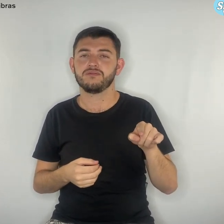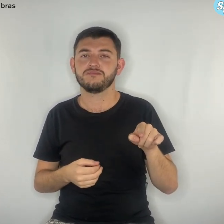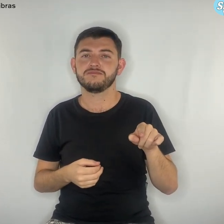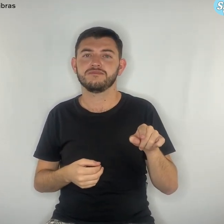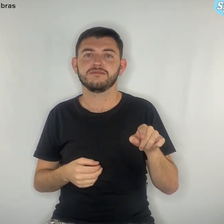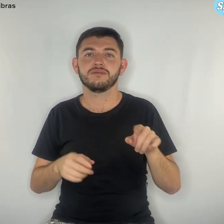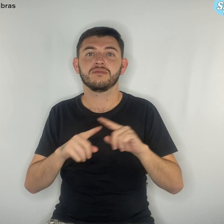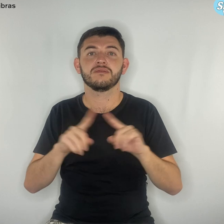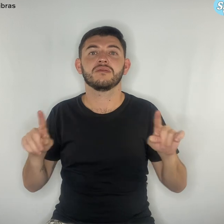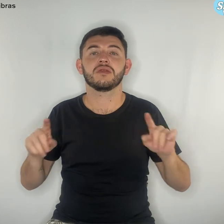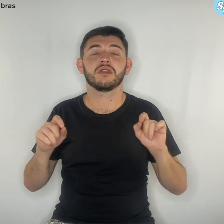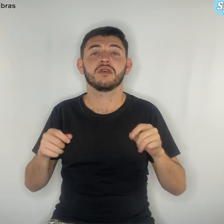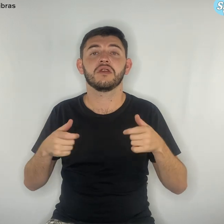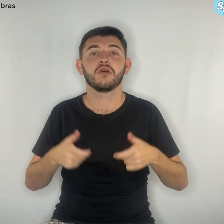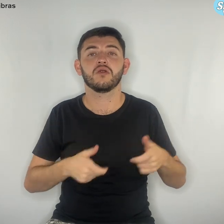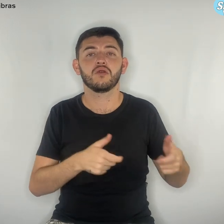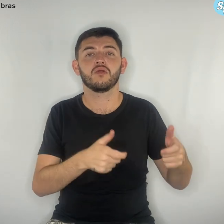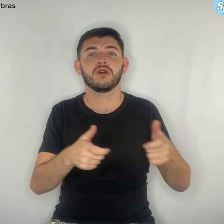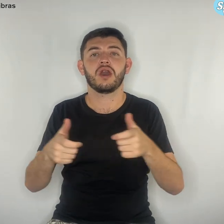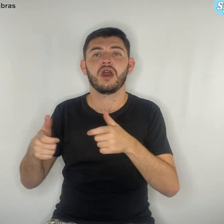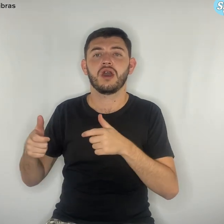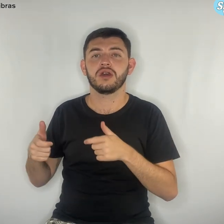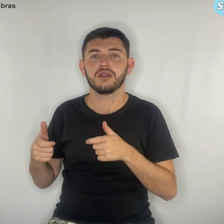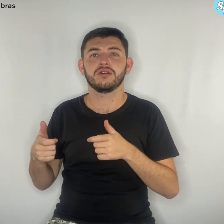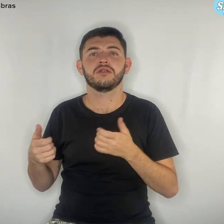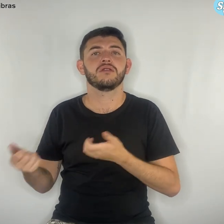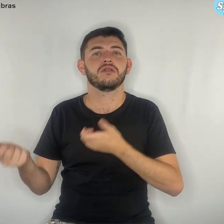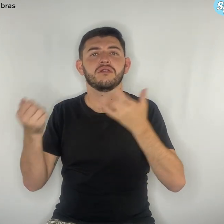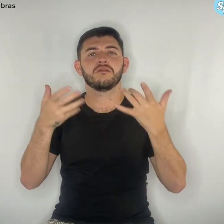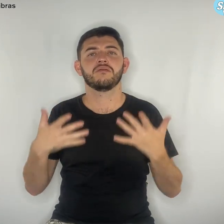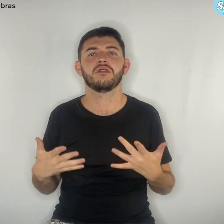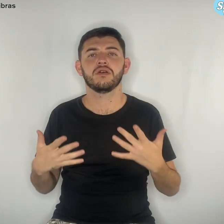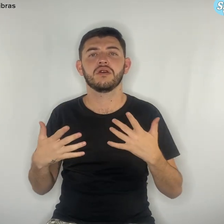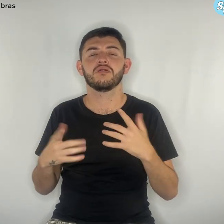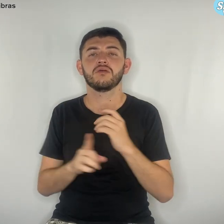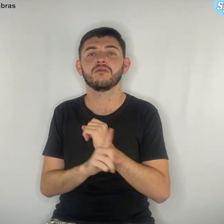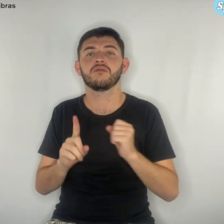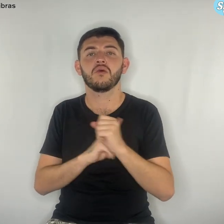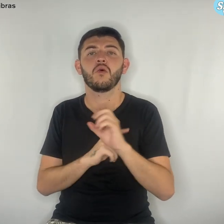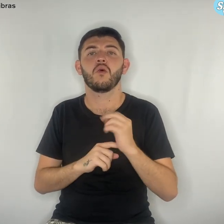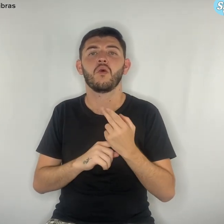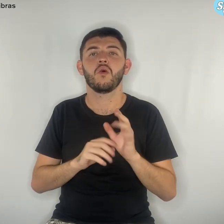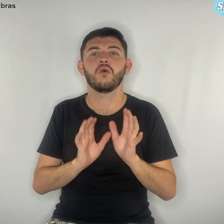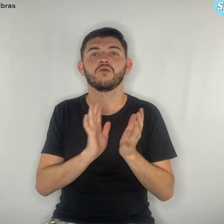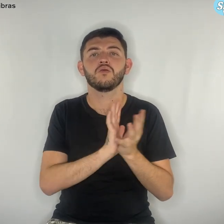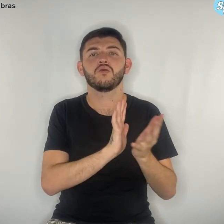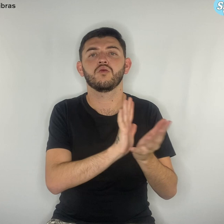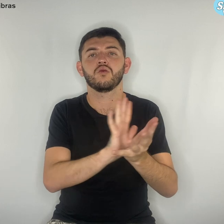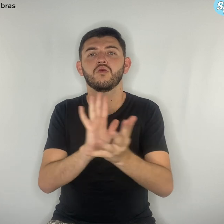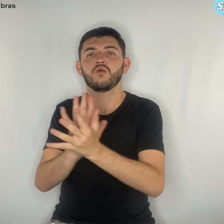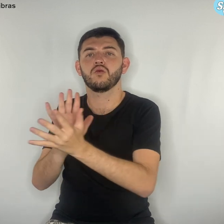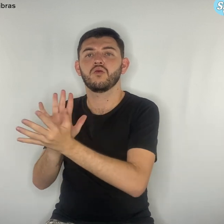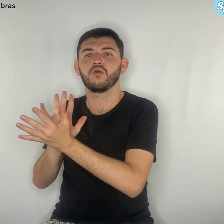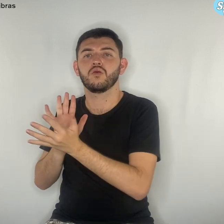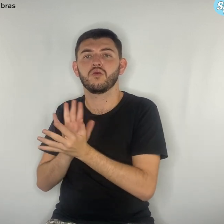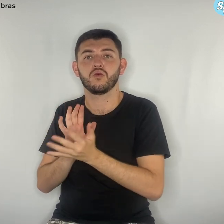comuns dizem muito sobre as sociedades e os grupos em que prosperam, pois